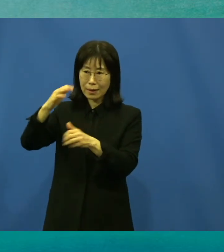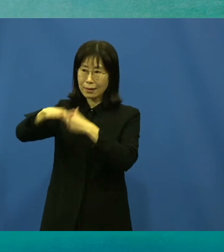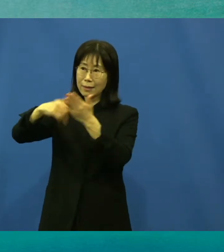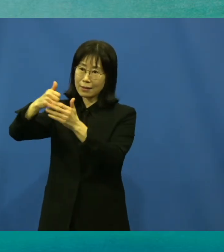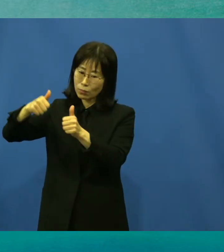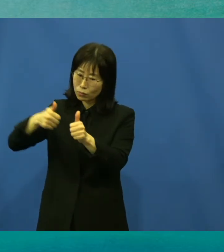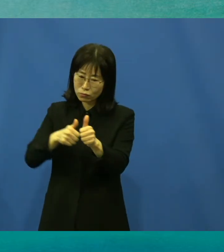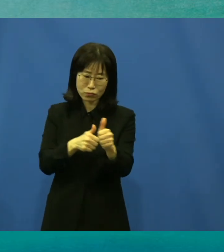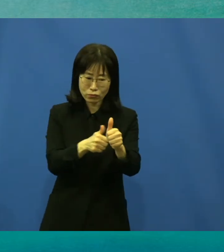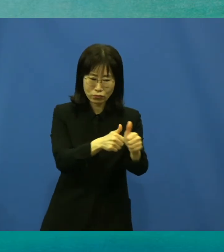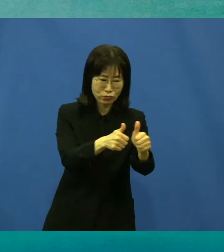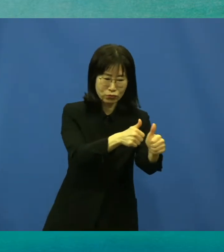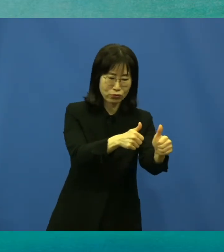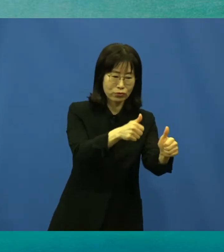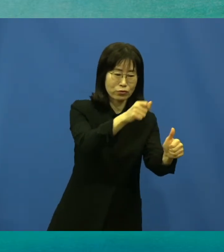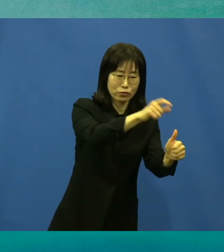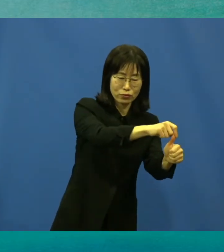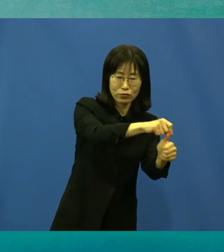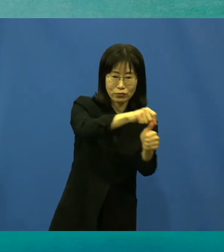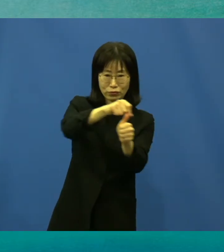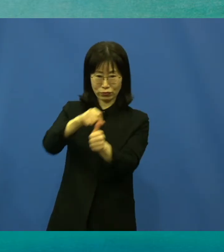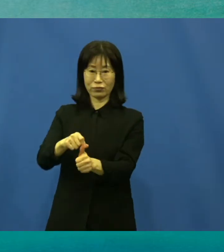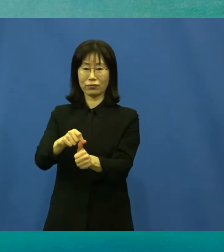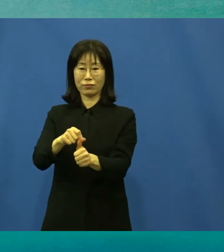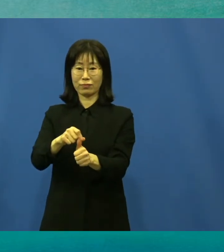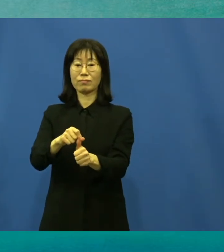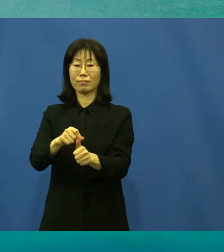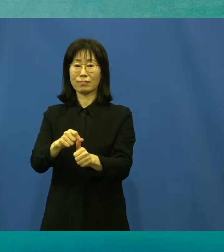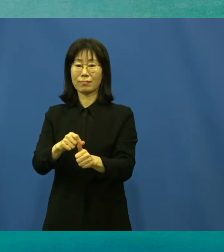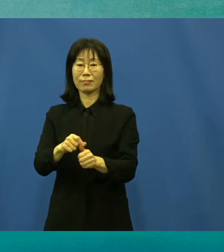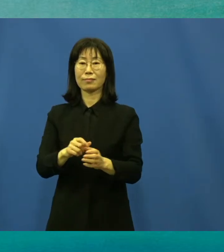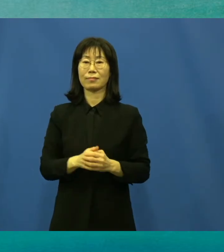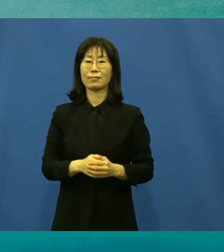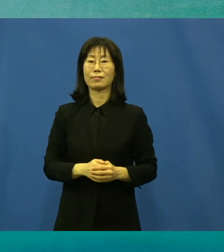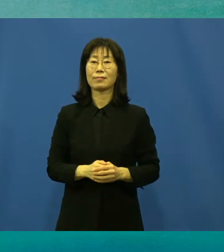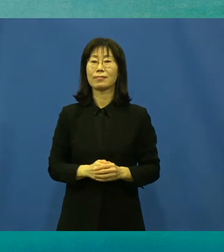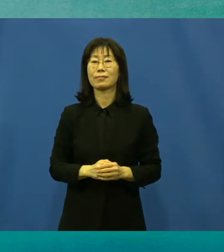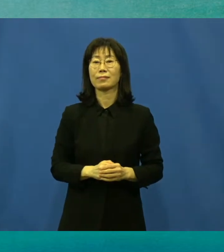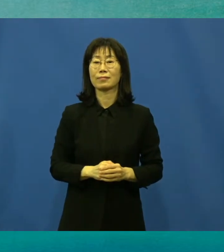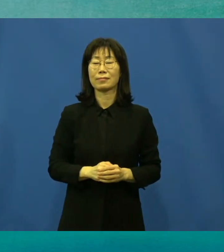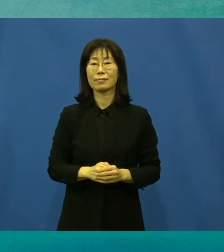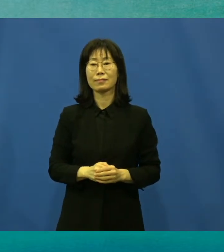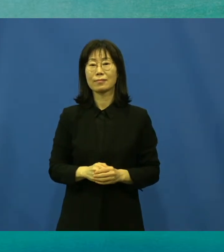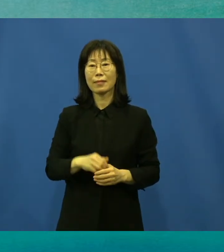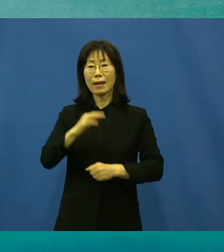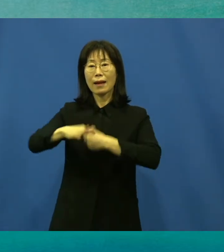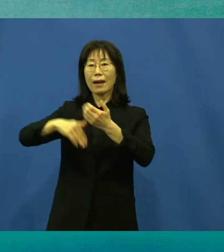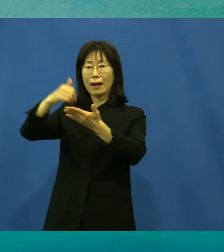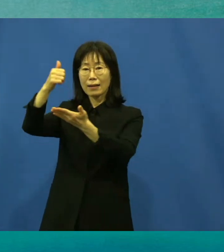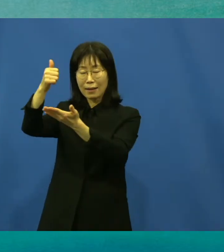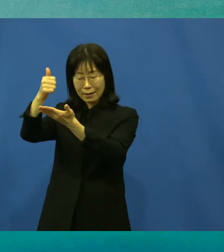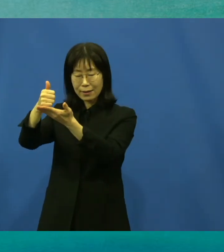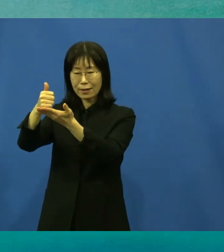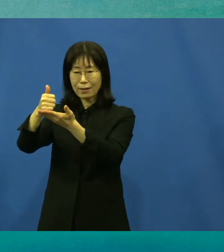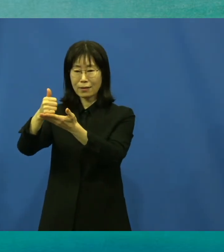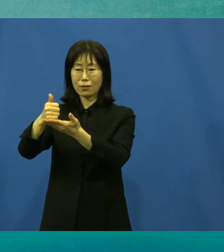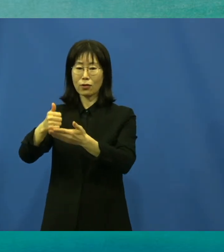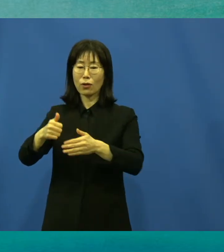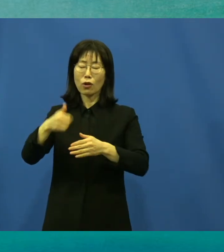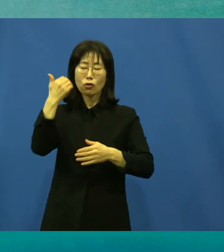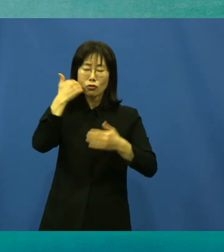하나님은 얼마든지 선택의 자유가 있습니다. 누구를 선택하여 사용해도 아무도 이의를 제기할 수